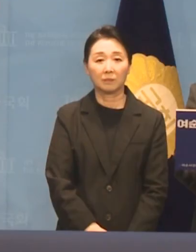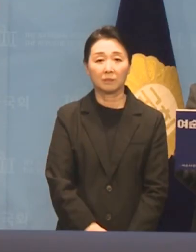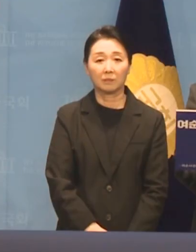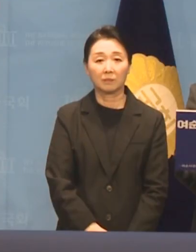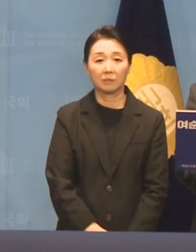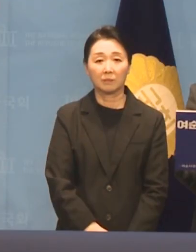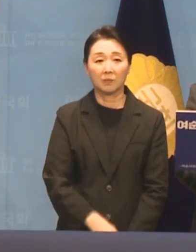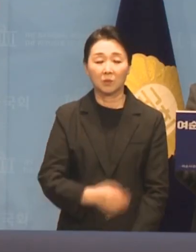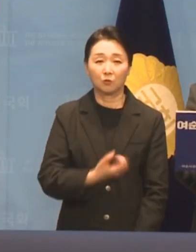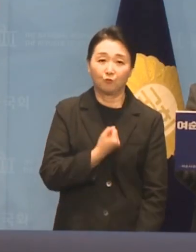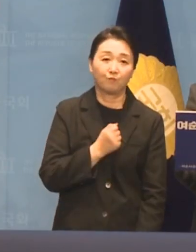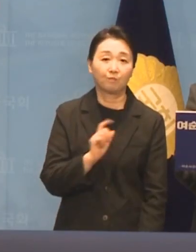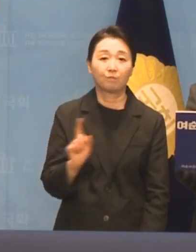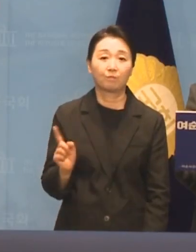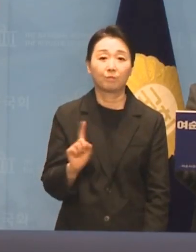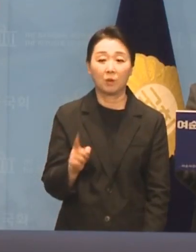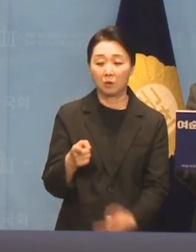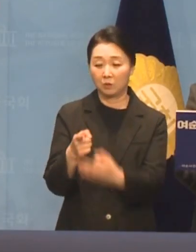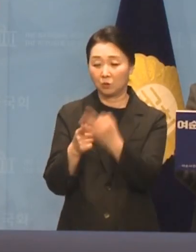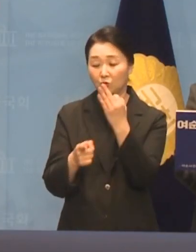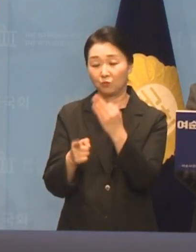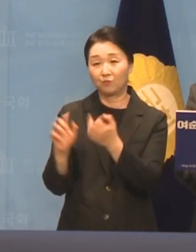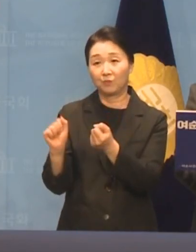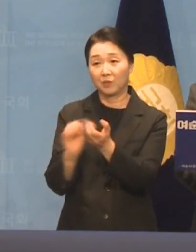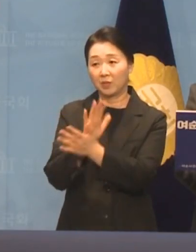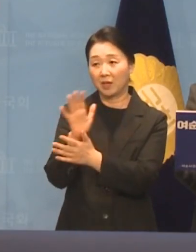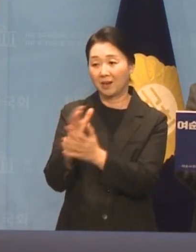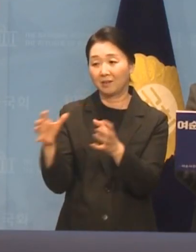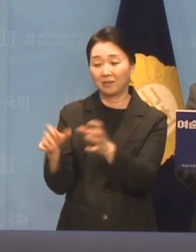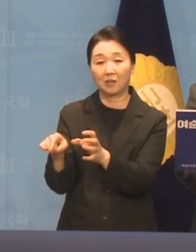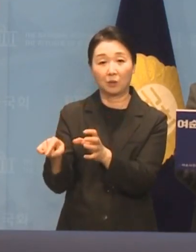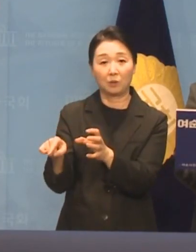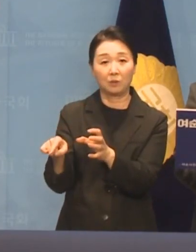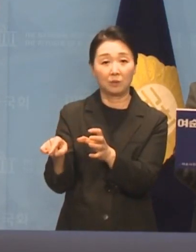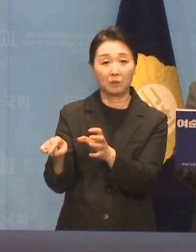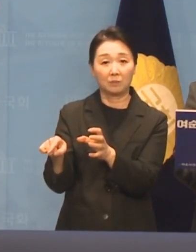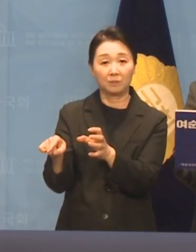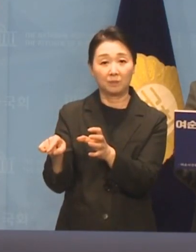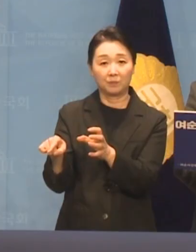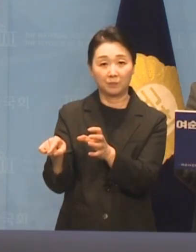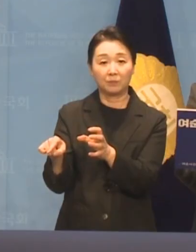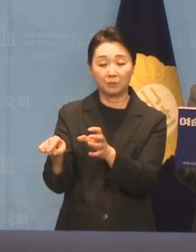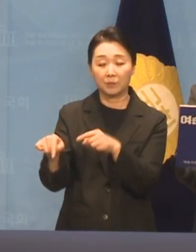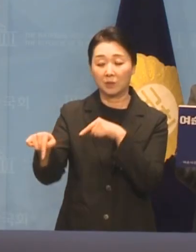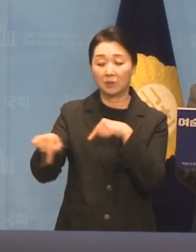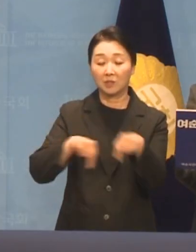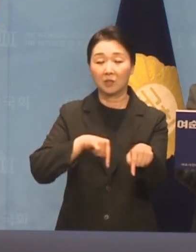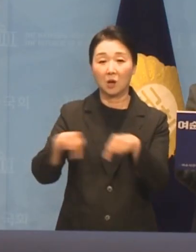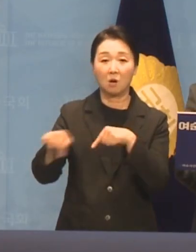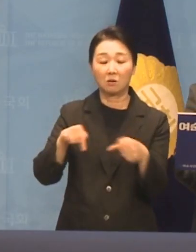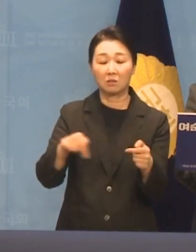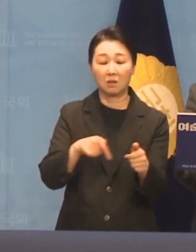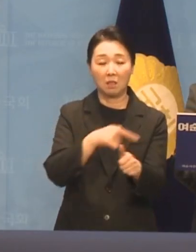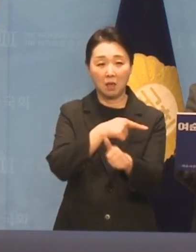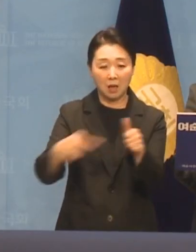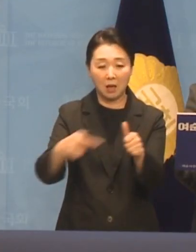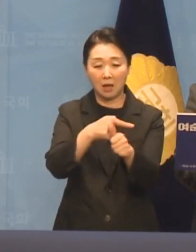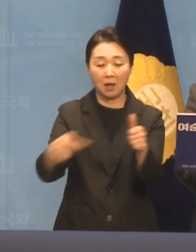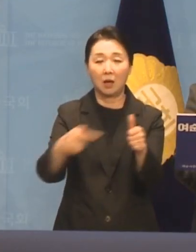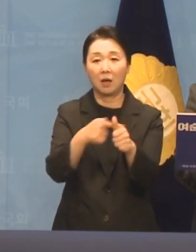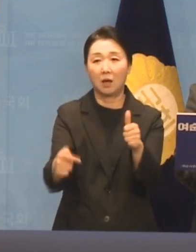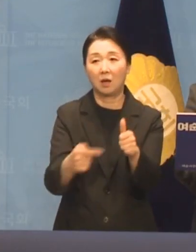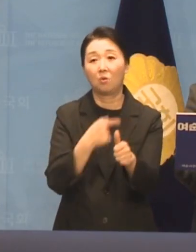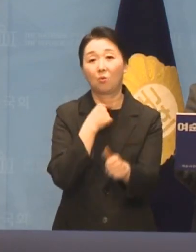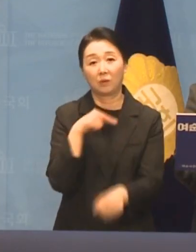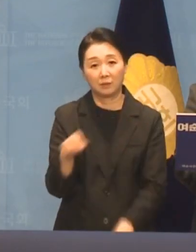더욱 충격적인 것은 윤석열 내란 세력이 실제로 대규모 정치 학살을 기도했다는